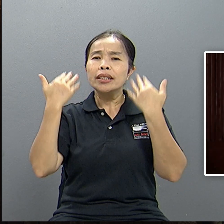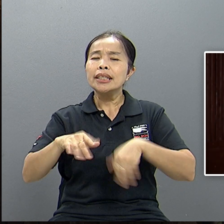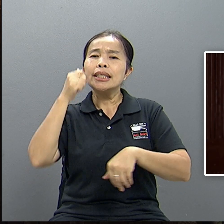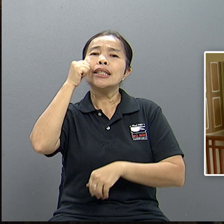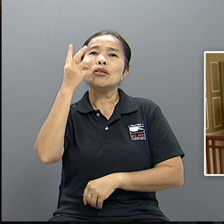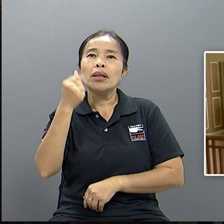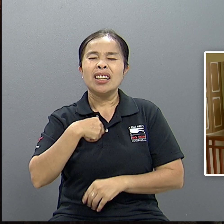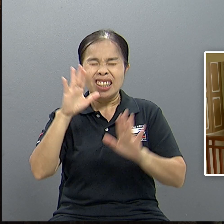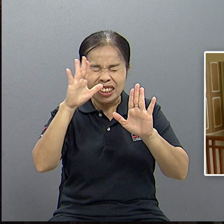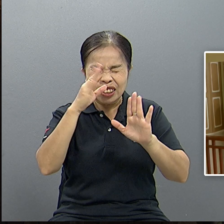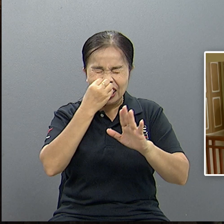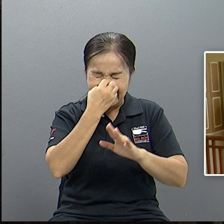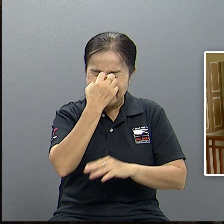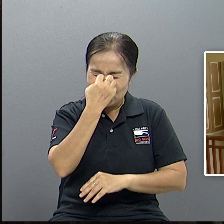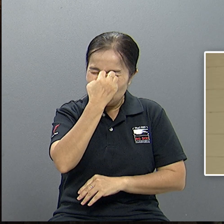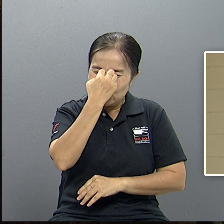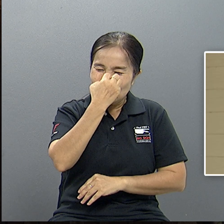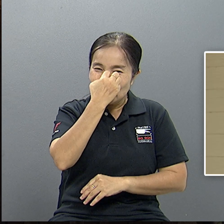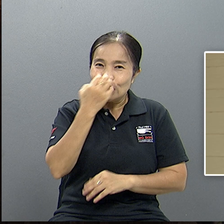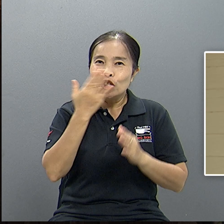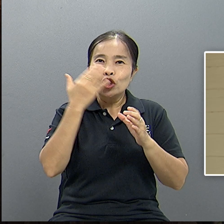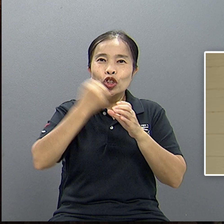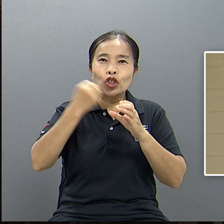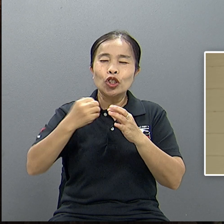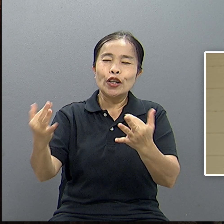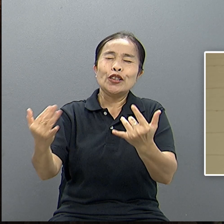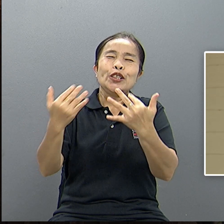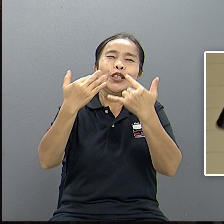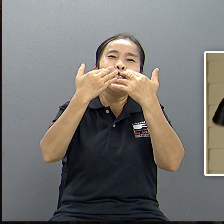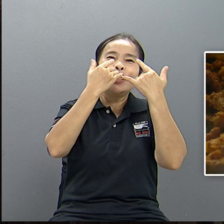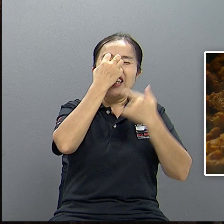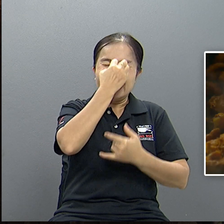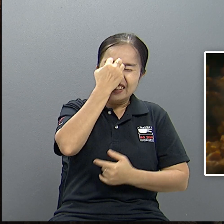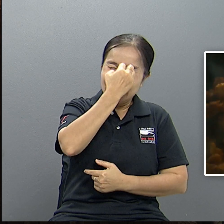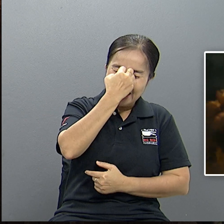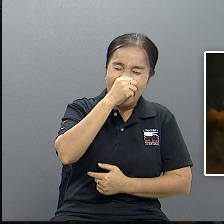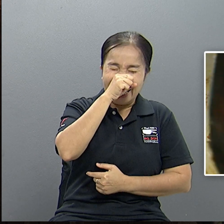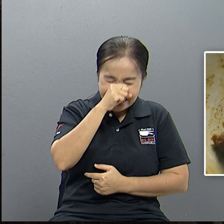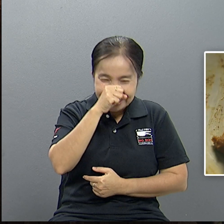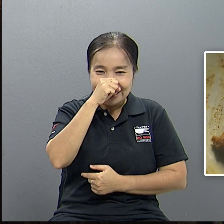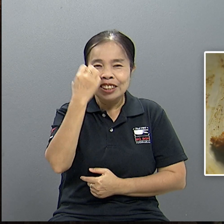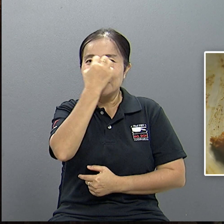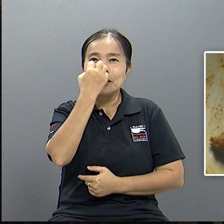ฮัจจ์ฮัจจ